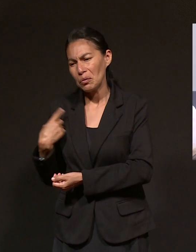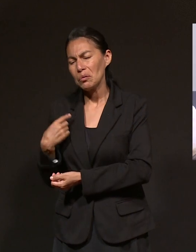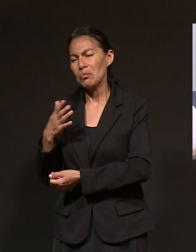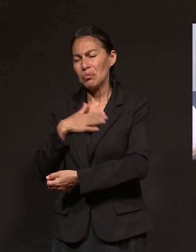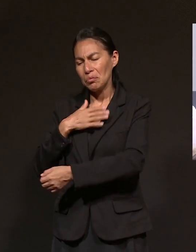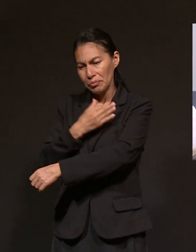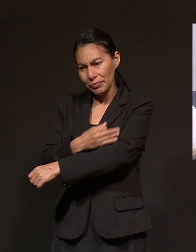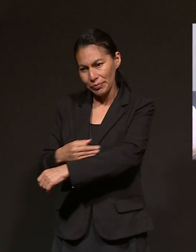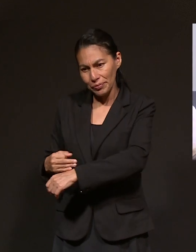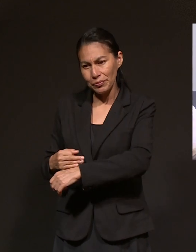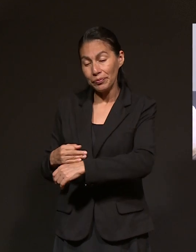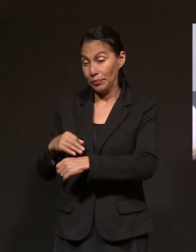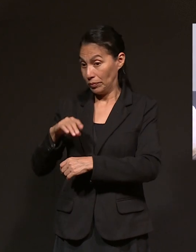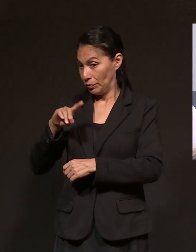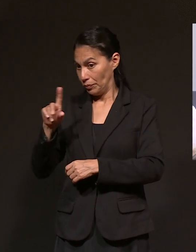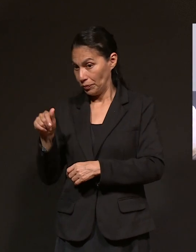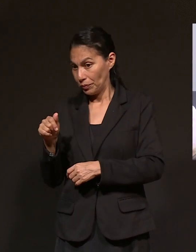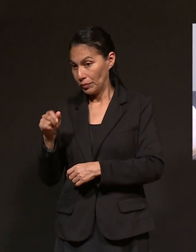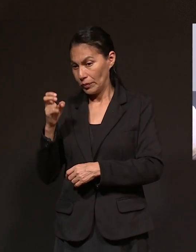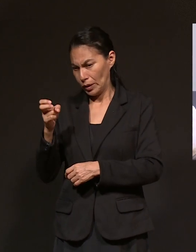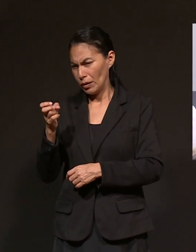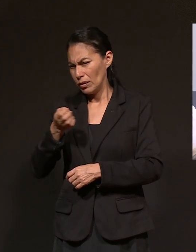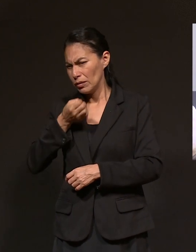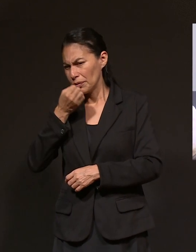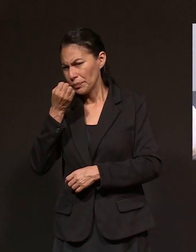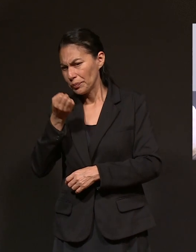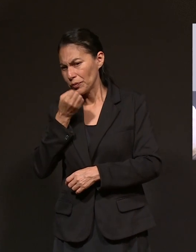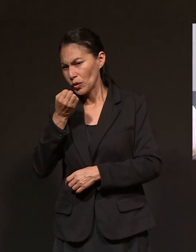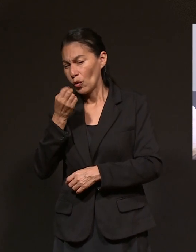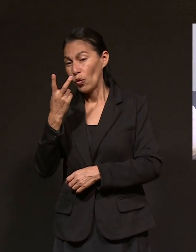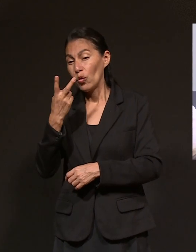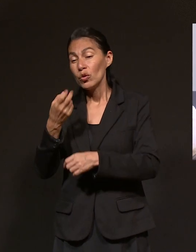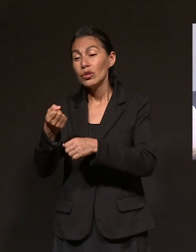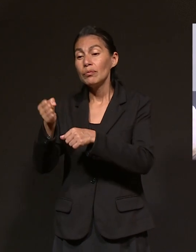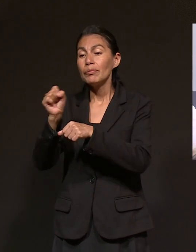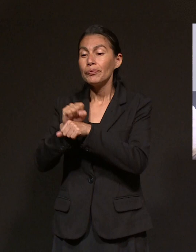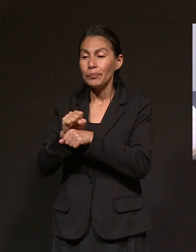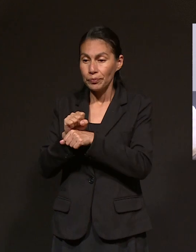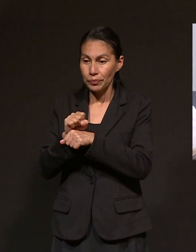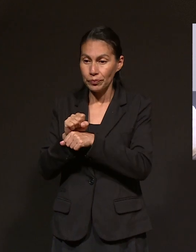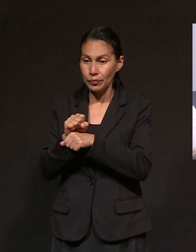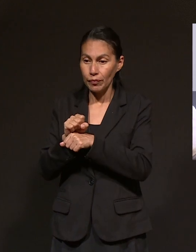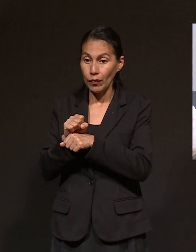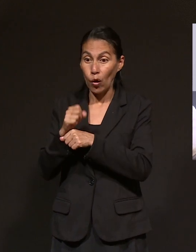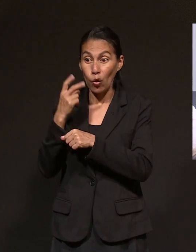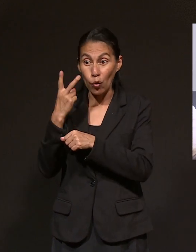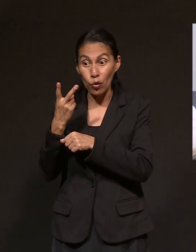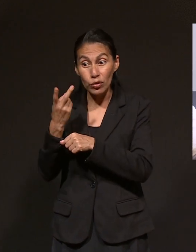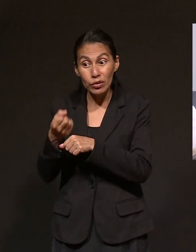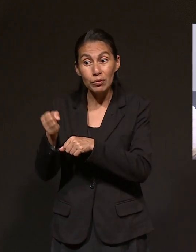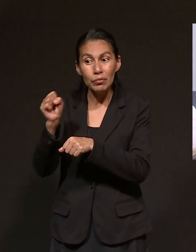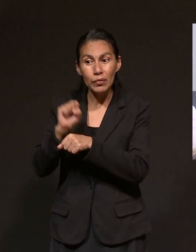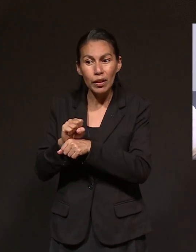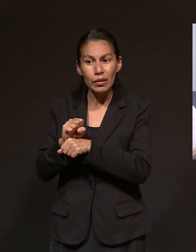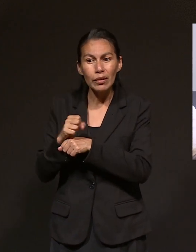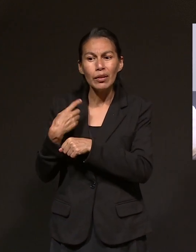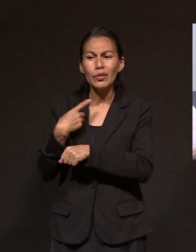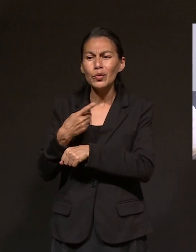demostró también con nosotros. Porque después de haber hecho esa oración, a las dos semanas,